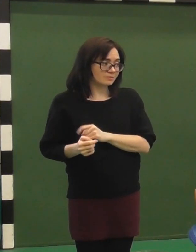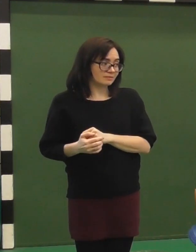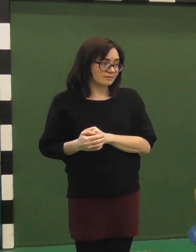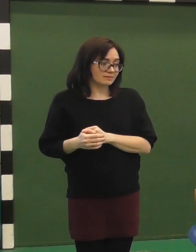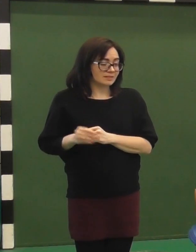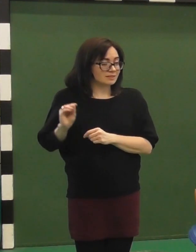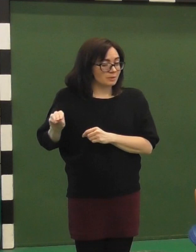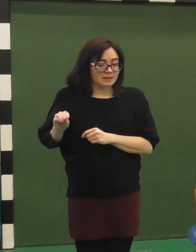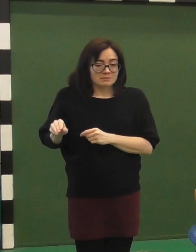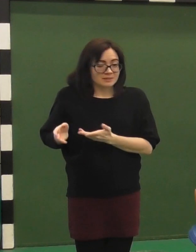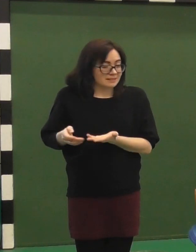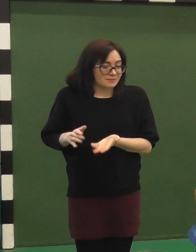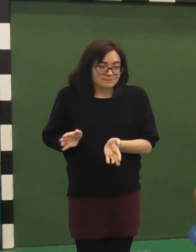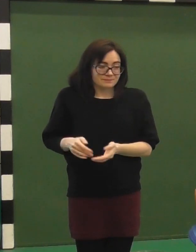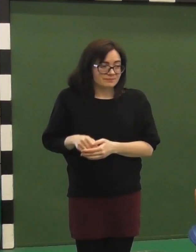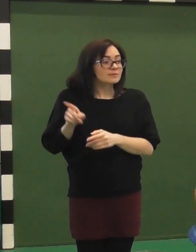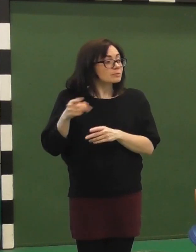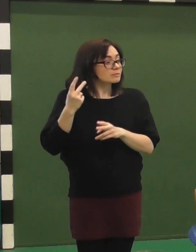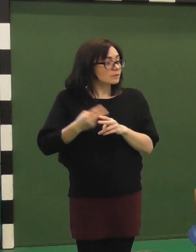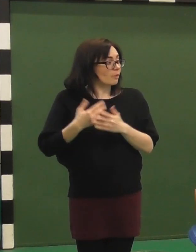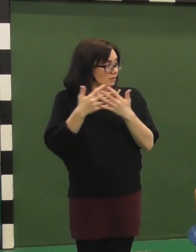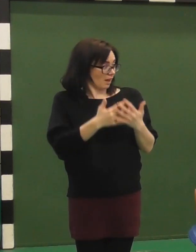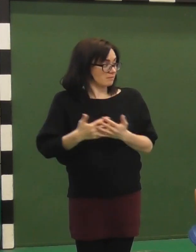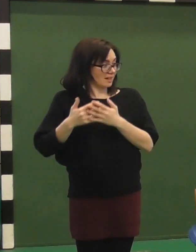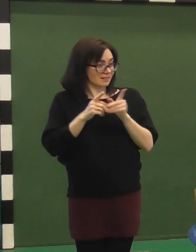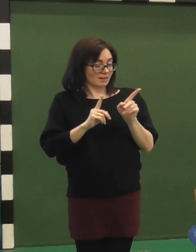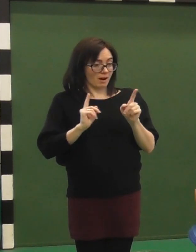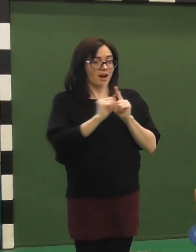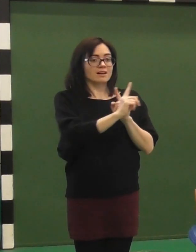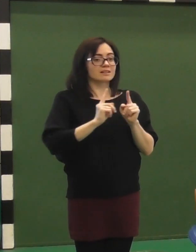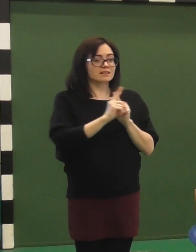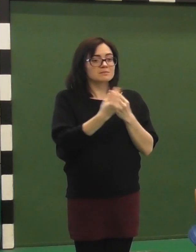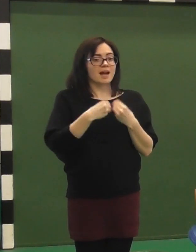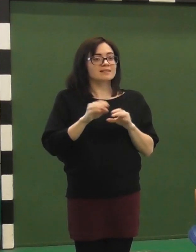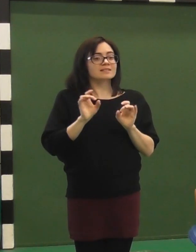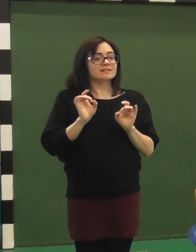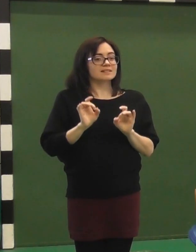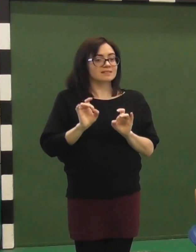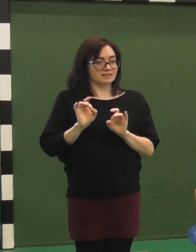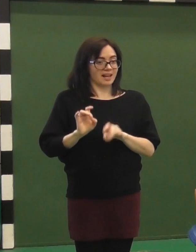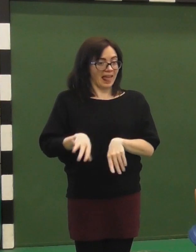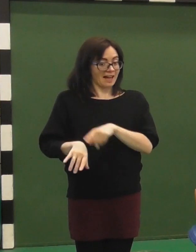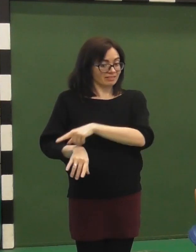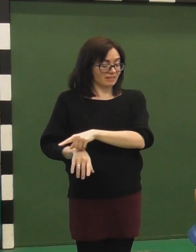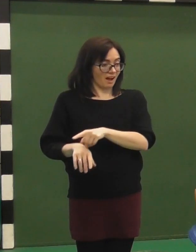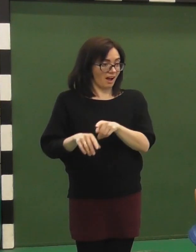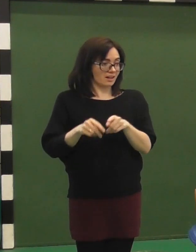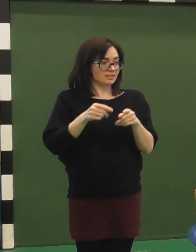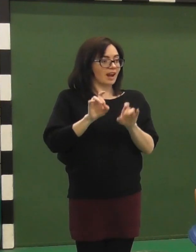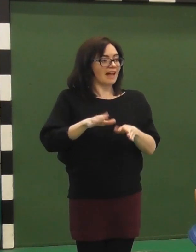És gyakran jár Amerikába, mert a lányaik, a lánya és a veje is